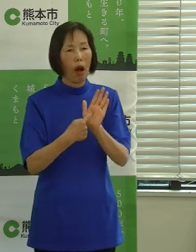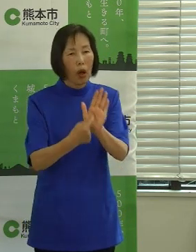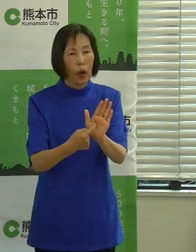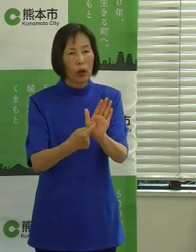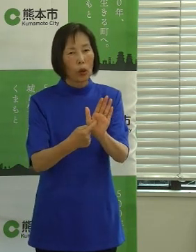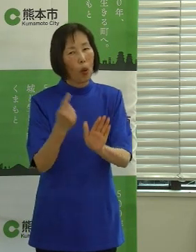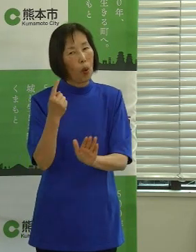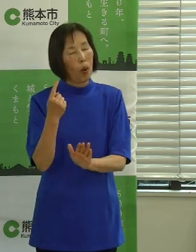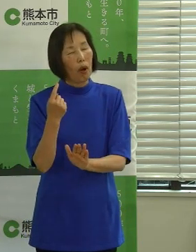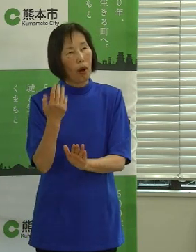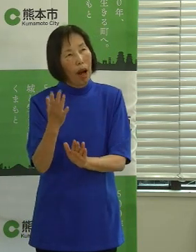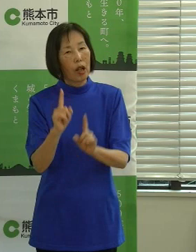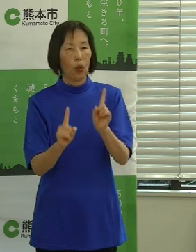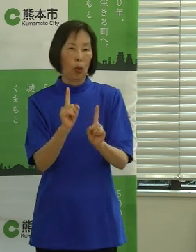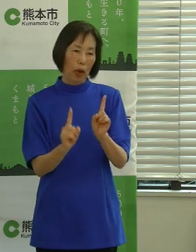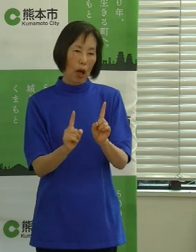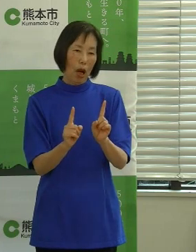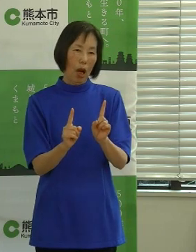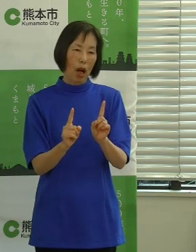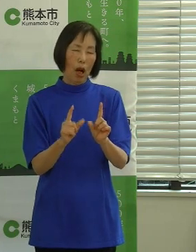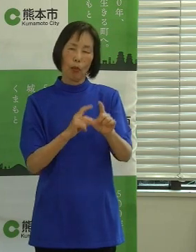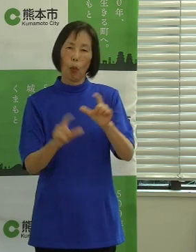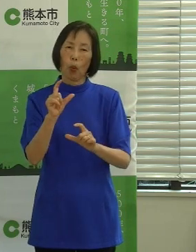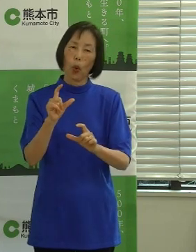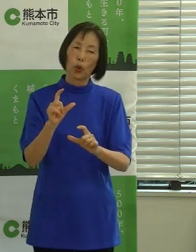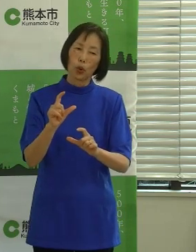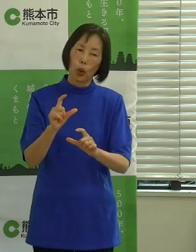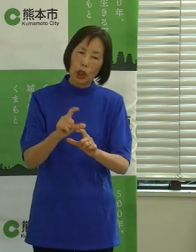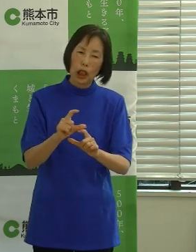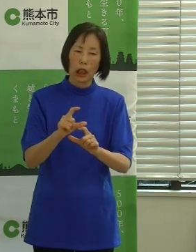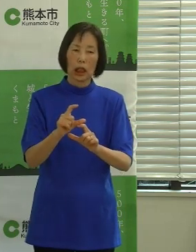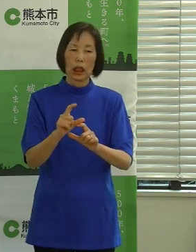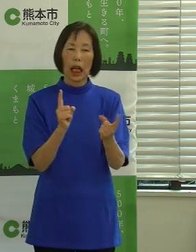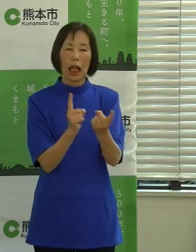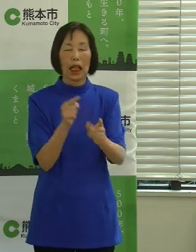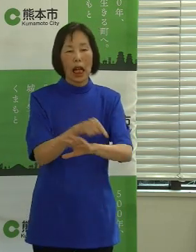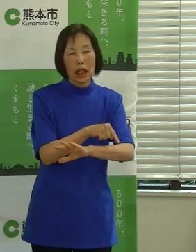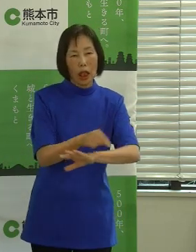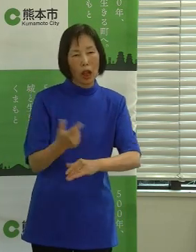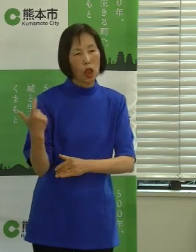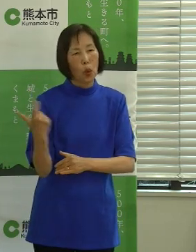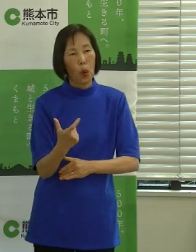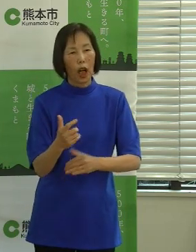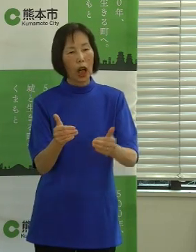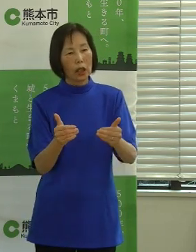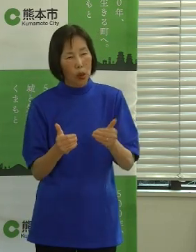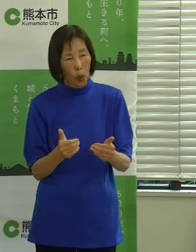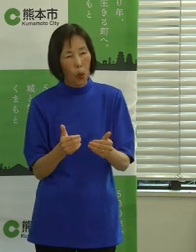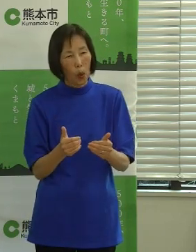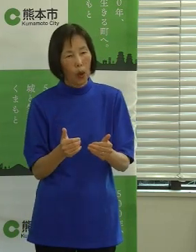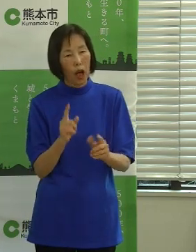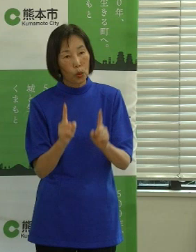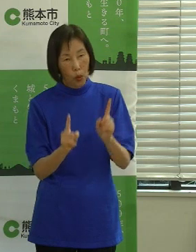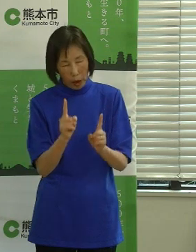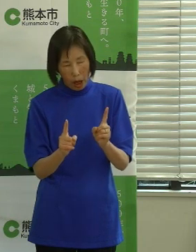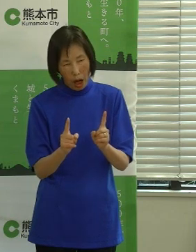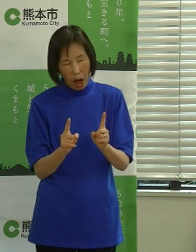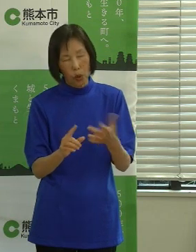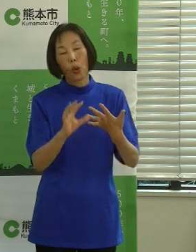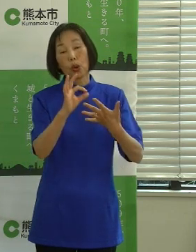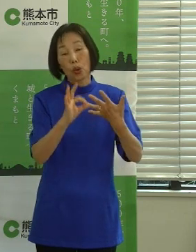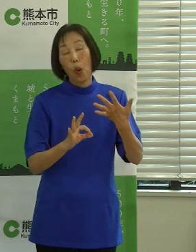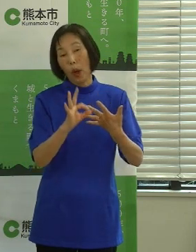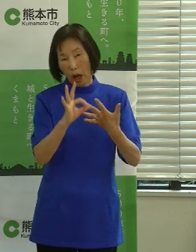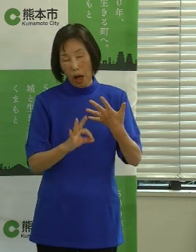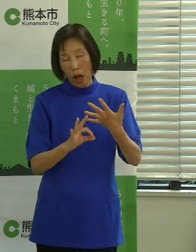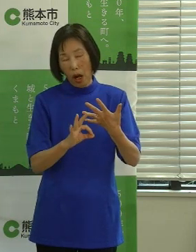はこういった面での対策を強化しなければならないんじゃないかという評価はですね、6月議